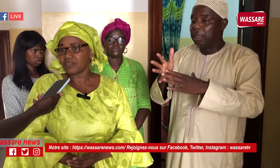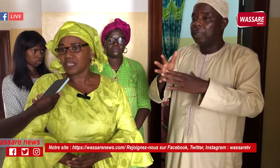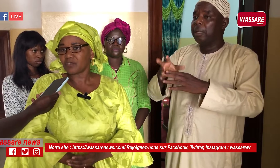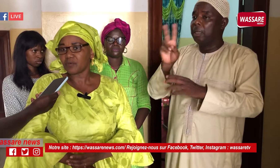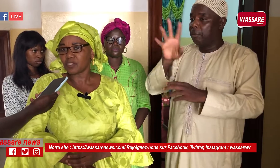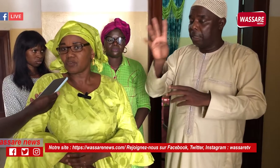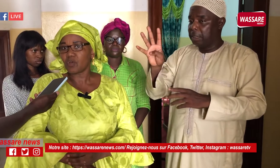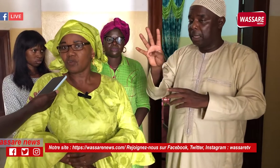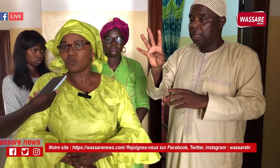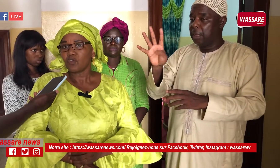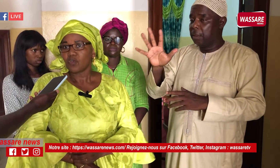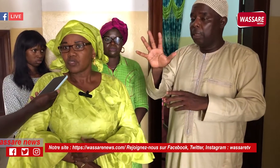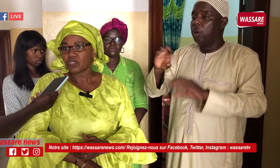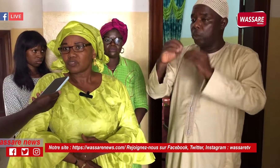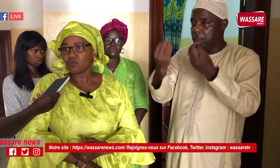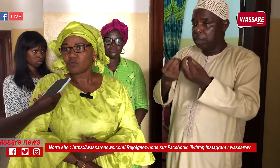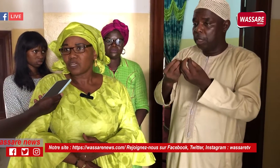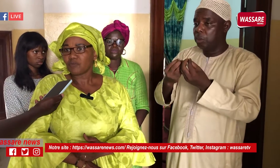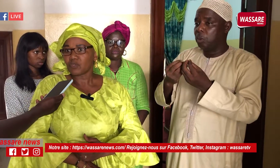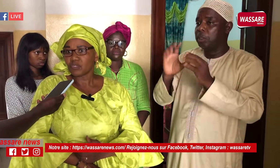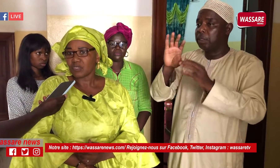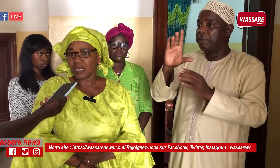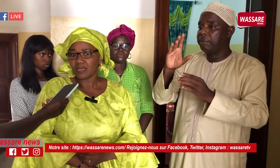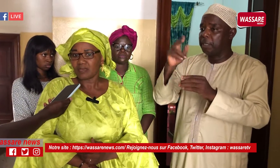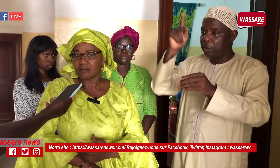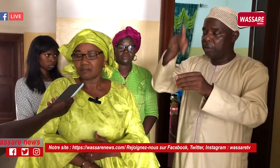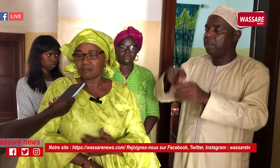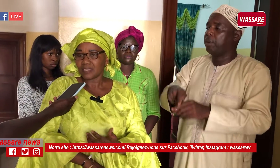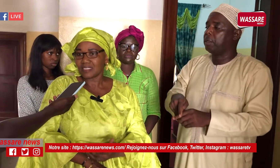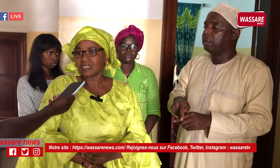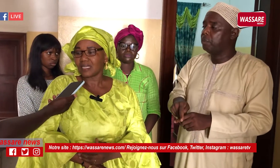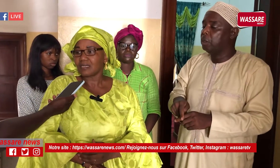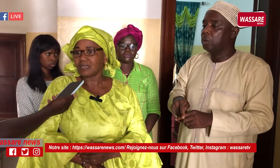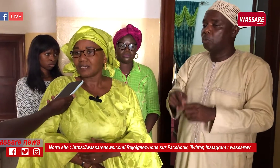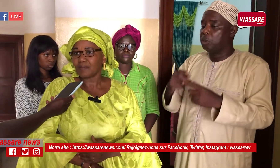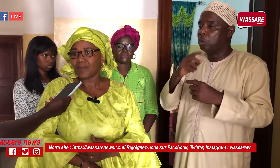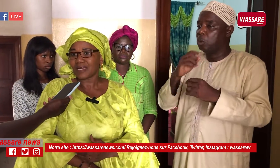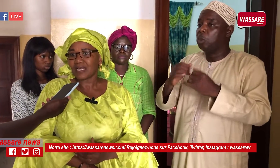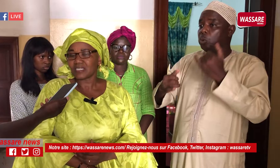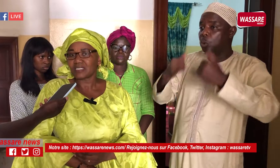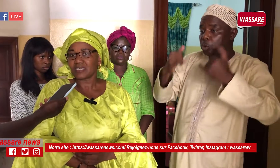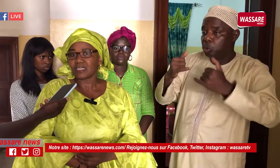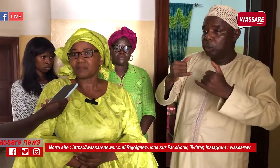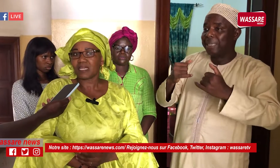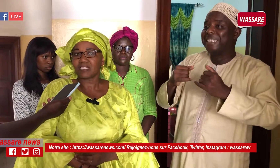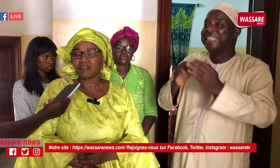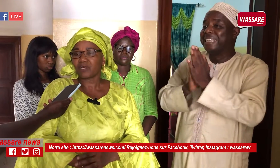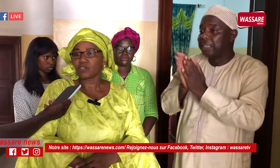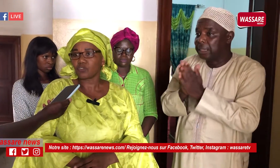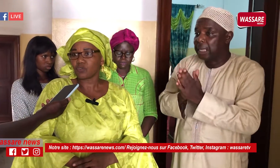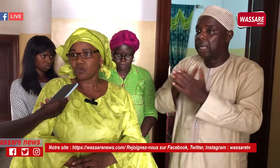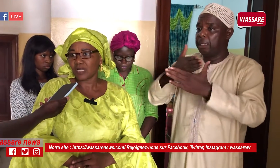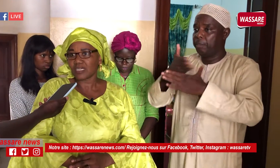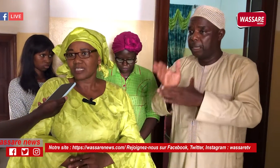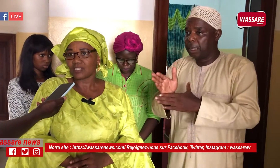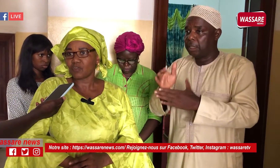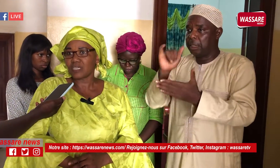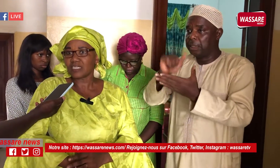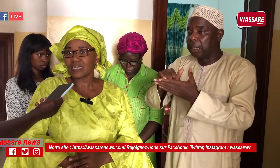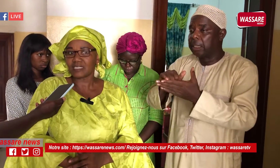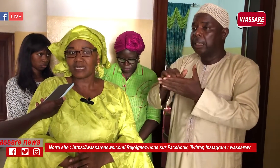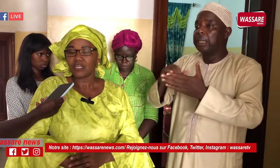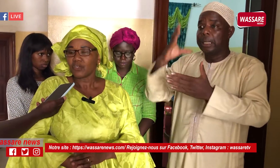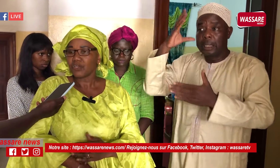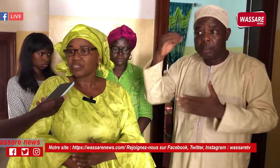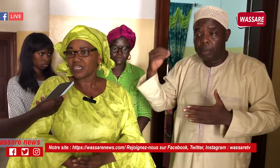et bénéficiaire du projet, donc nous avons jugé nécessaire de partager cette expérience avec les autres organisations,